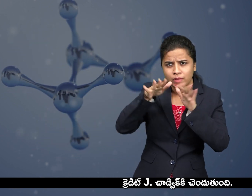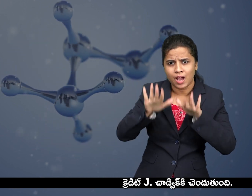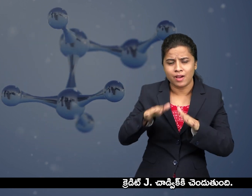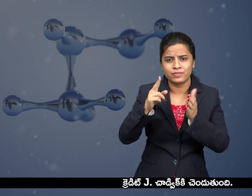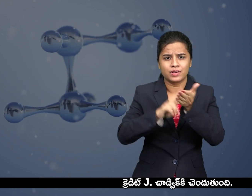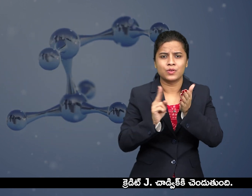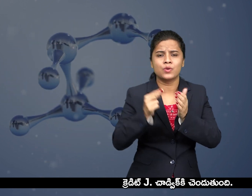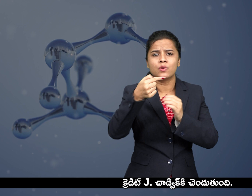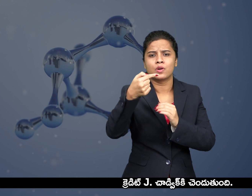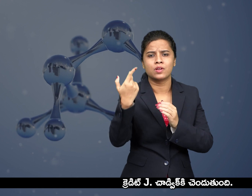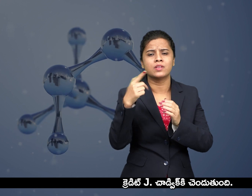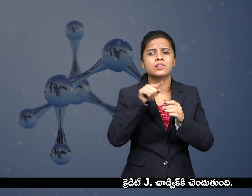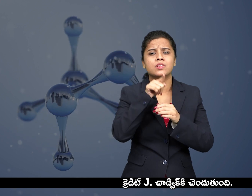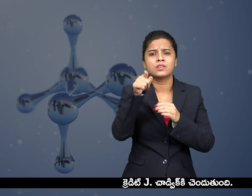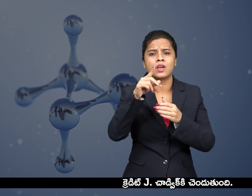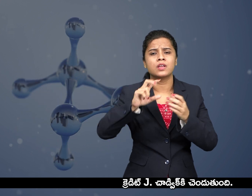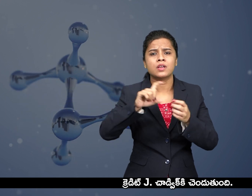జే చాడ్విక్కి చెందుతుంది.